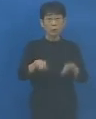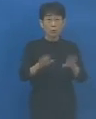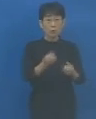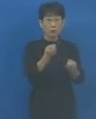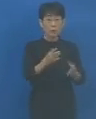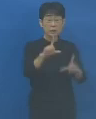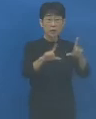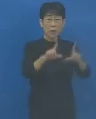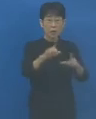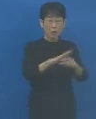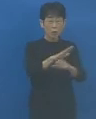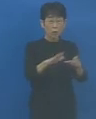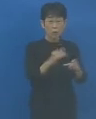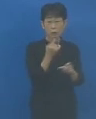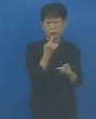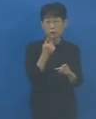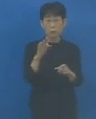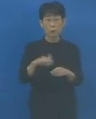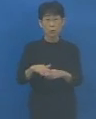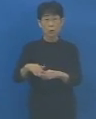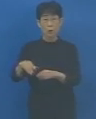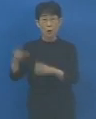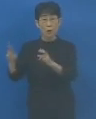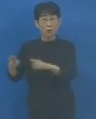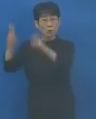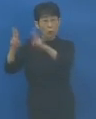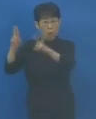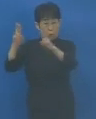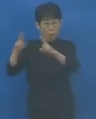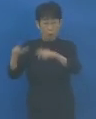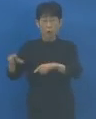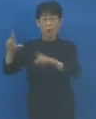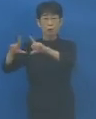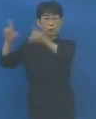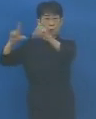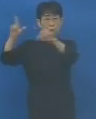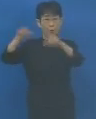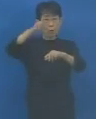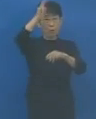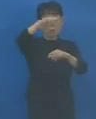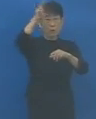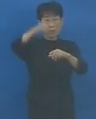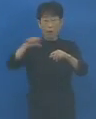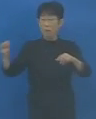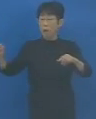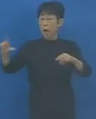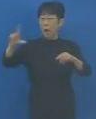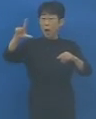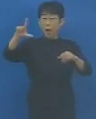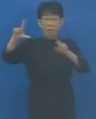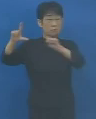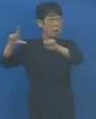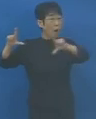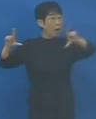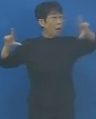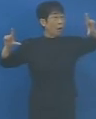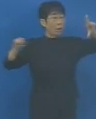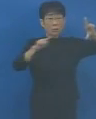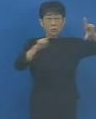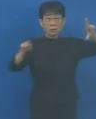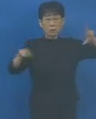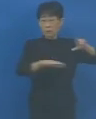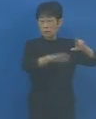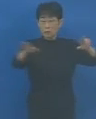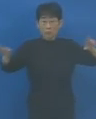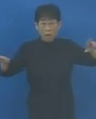して、例えば東京とか大阪がギューッと上がっていきますとその他の地域もまるで、合図に合わせたかのようにみんな